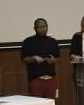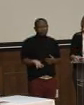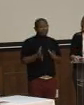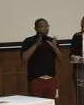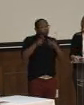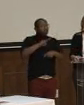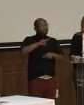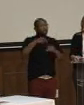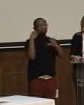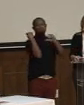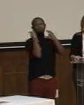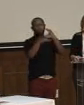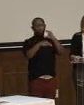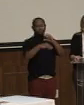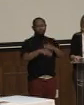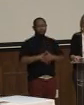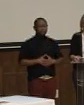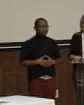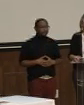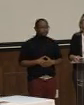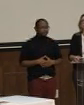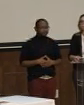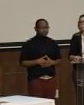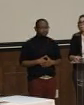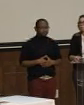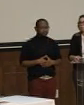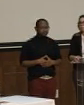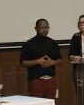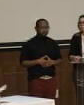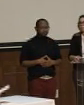serão enviadas. Tá, Magno?